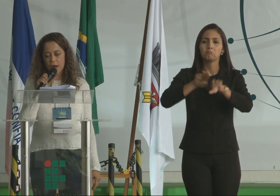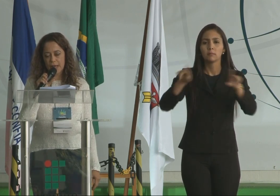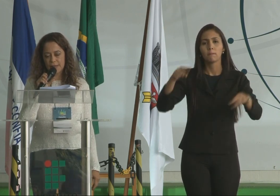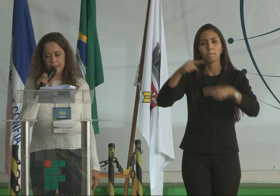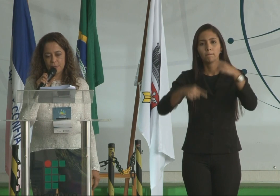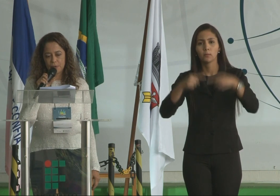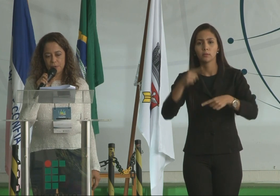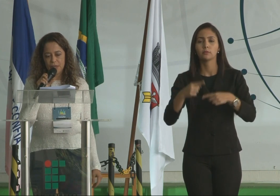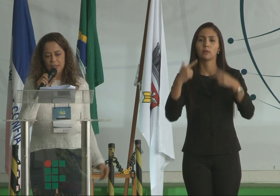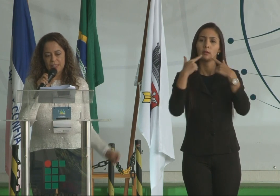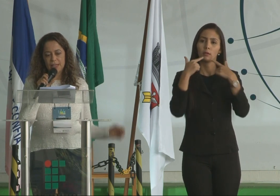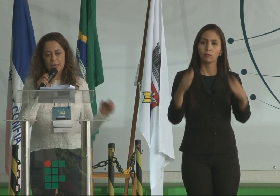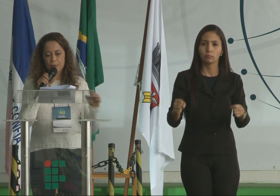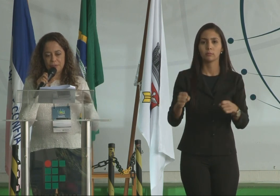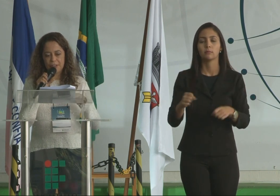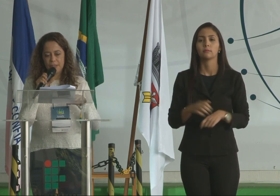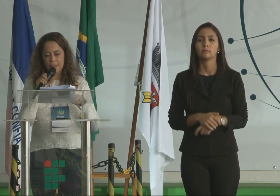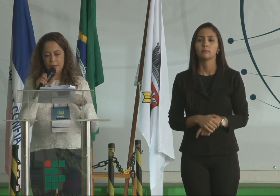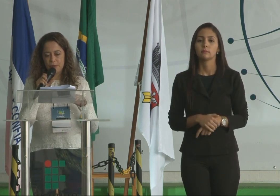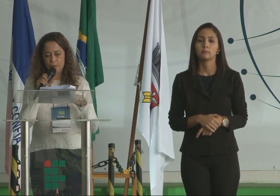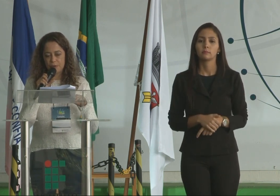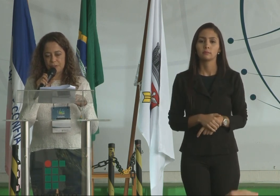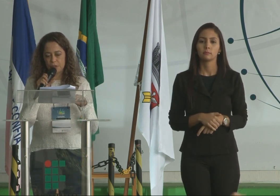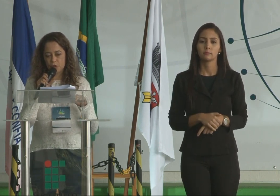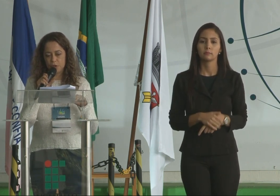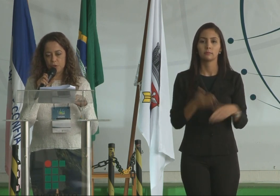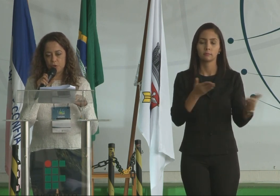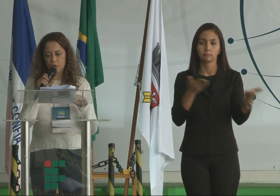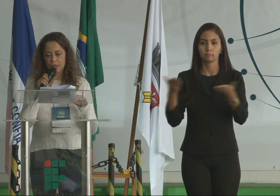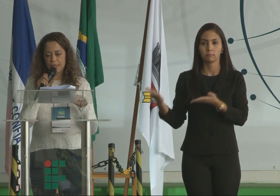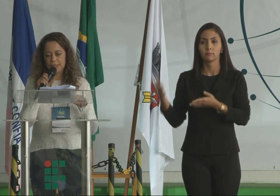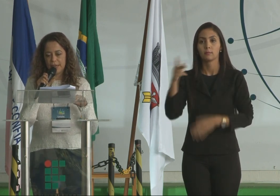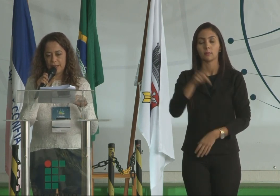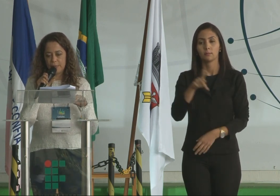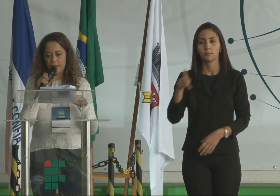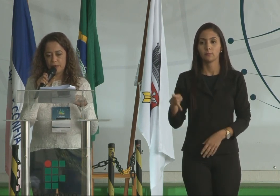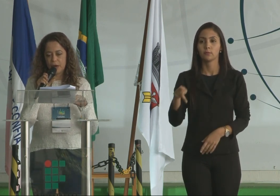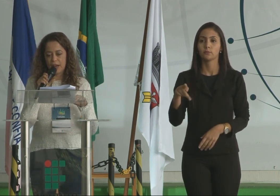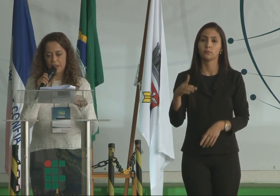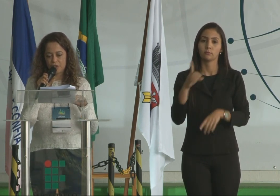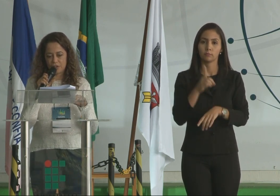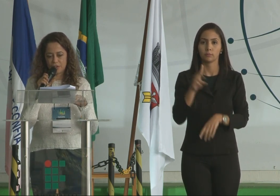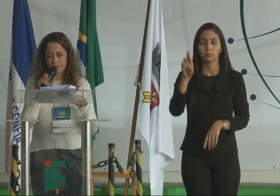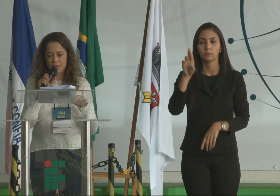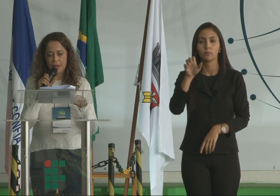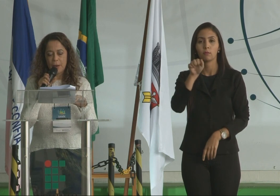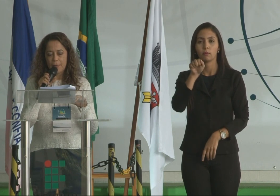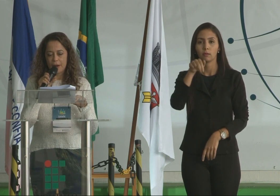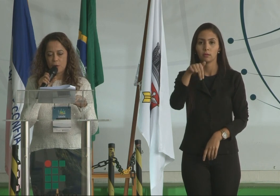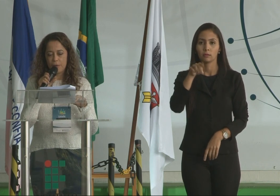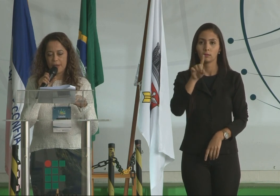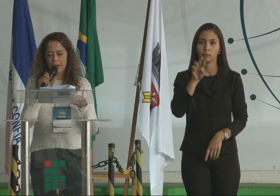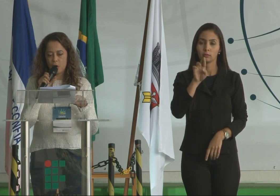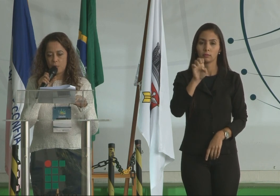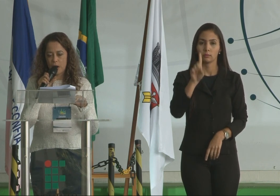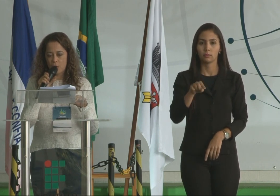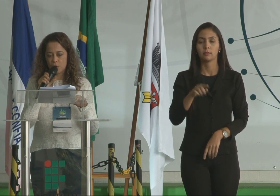acadêmico, e será proferida pelo professor doutor André Ribeiro Reisch. Para acompanhá-lo ao palco,